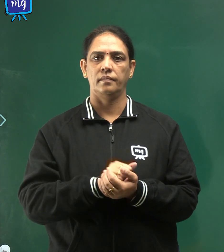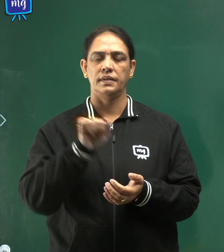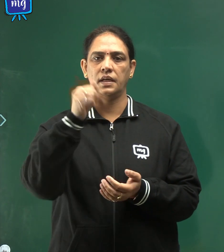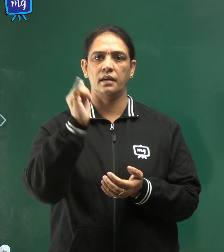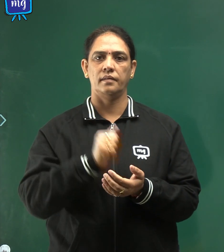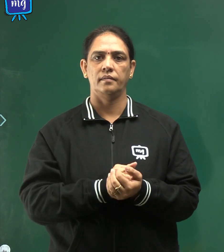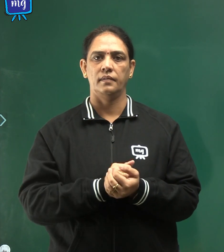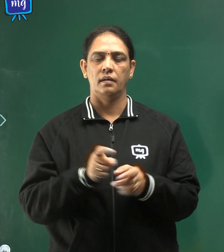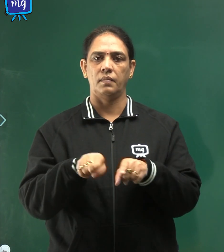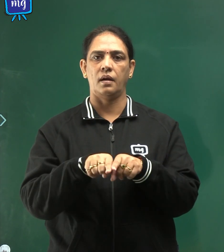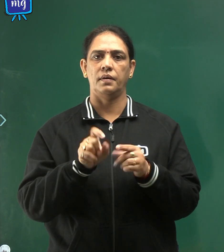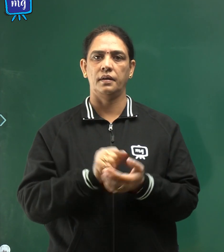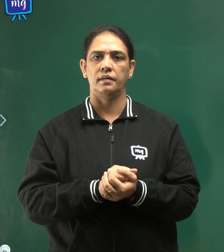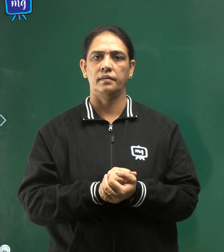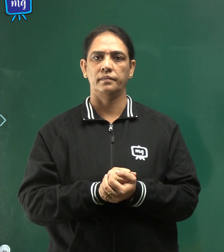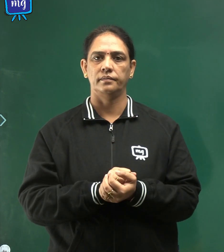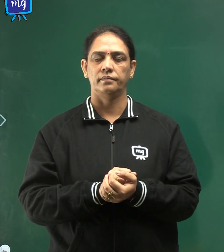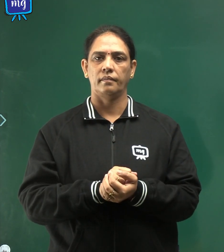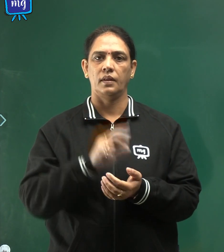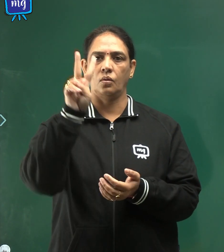4/6 बराबर